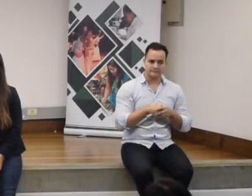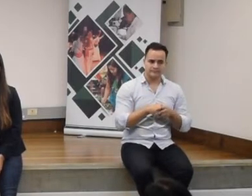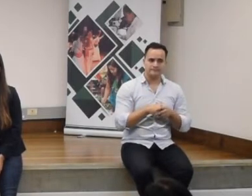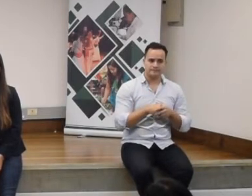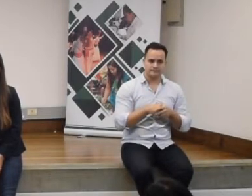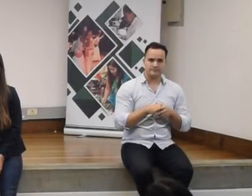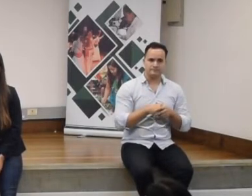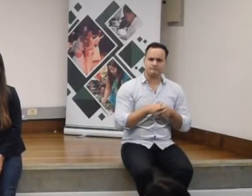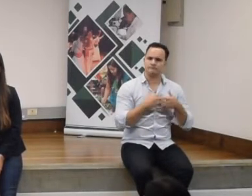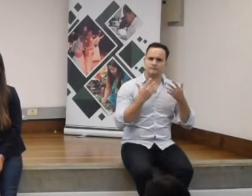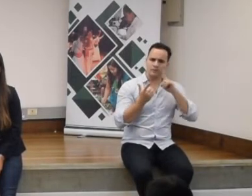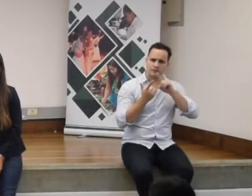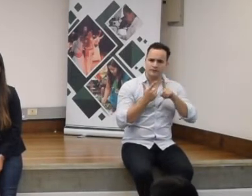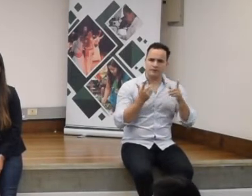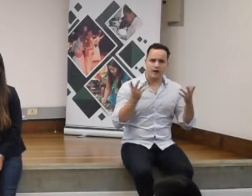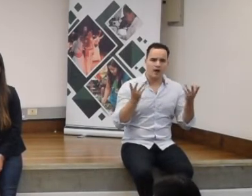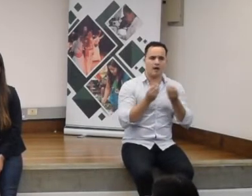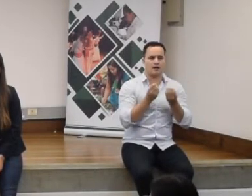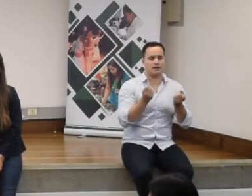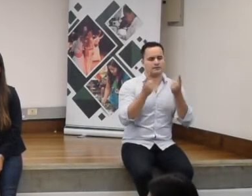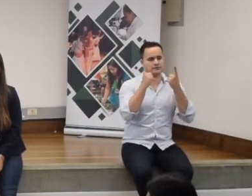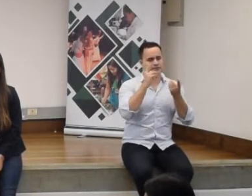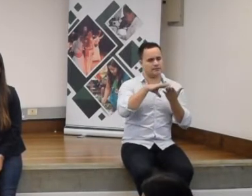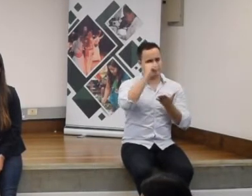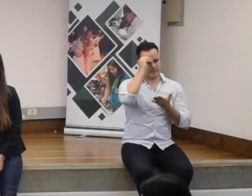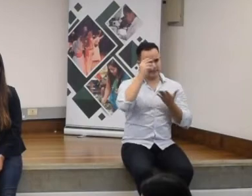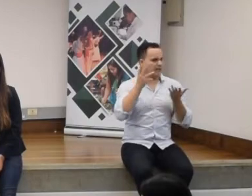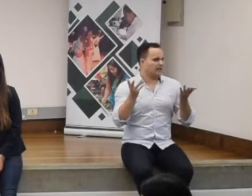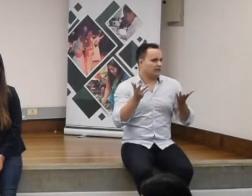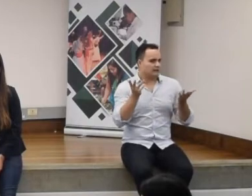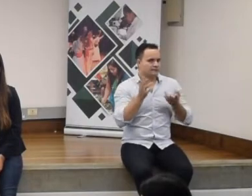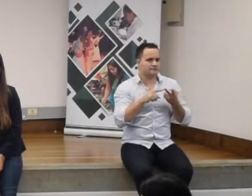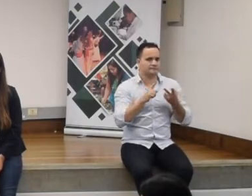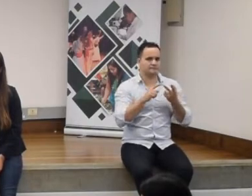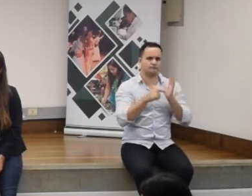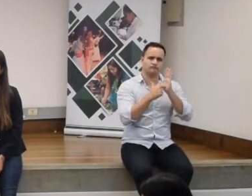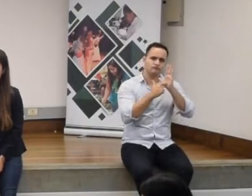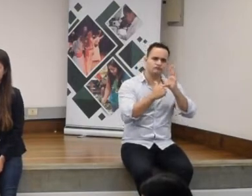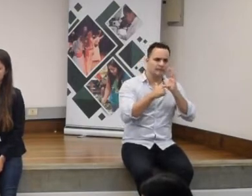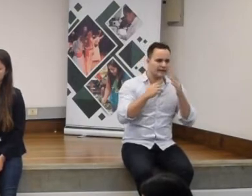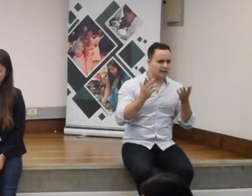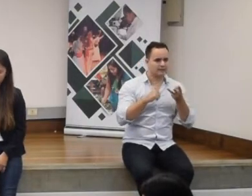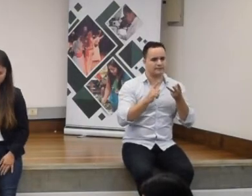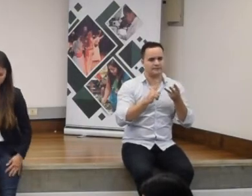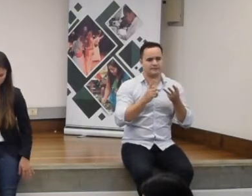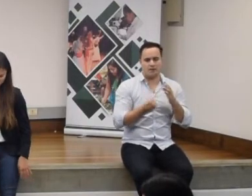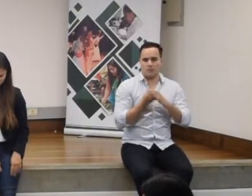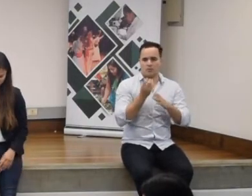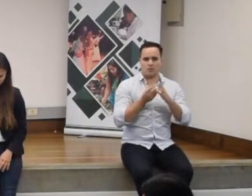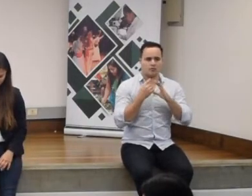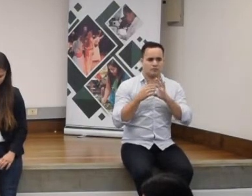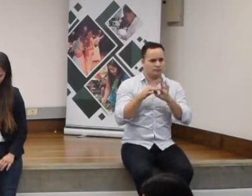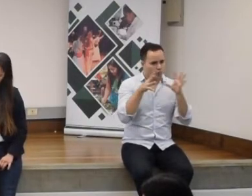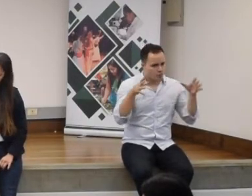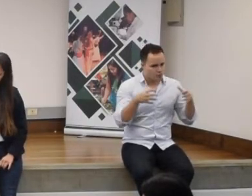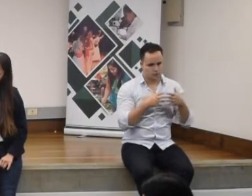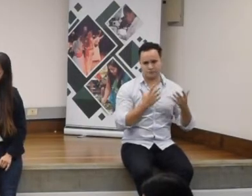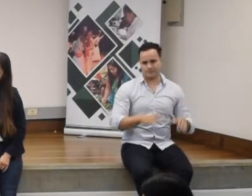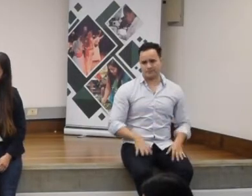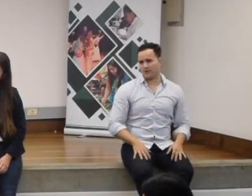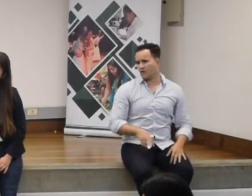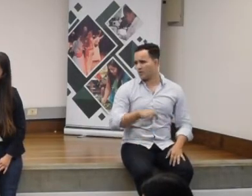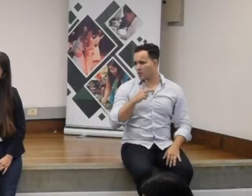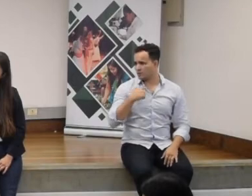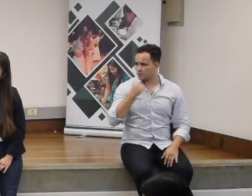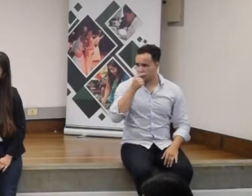que conozcamos qué está pasando y qué podemos ofertar o qué podemos crear juntos. Lo otro es una recomendación que